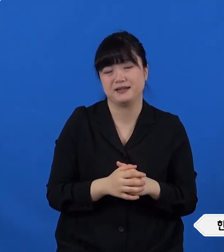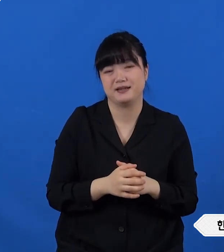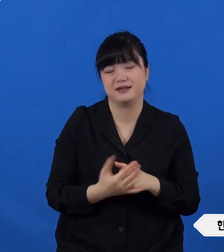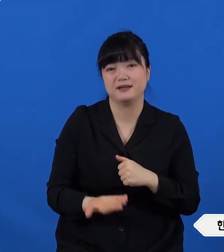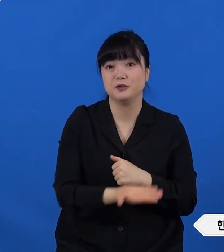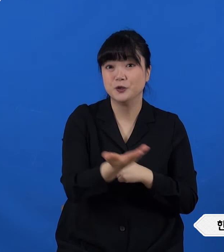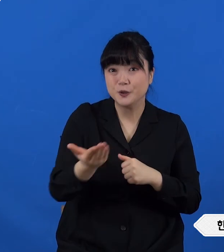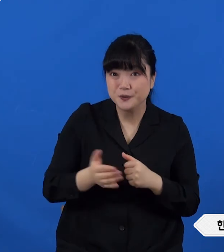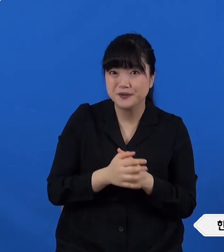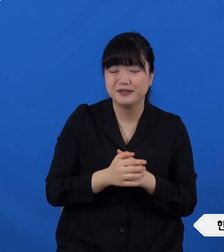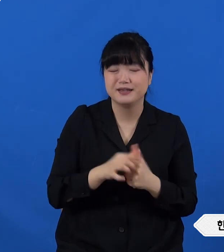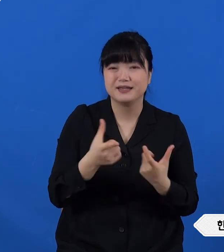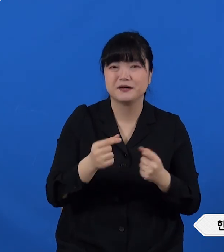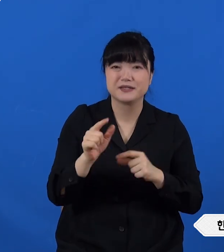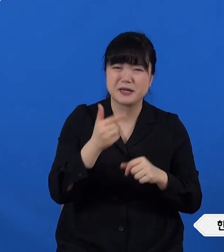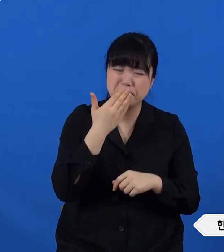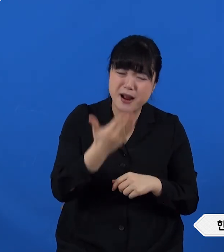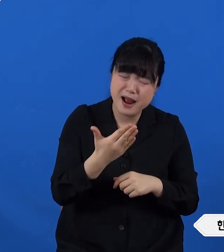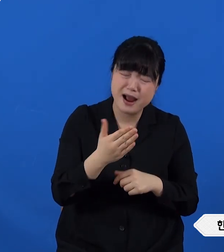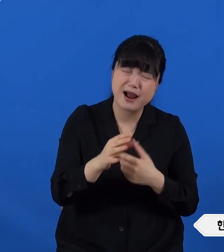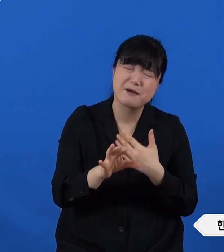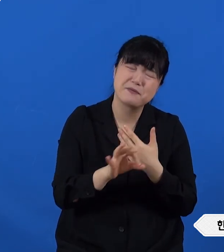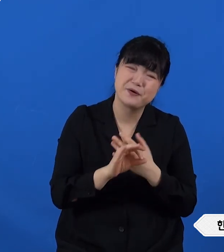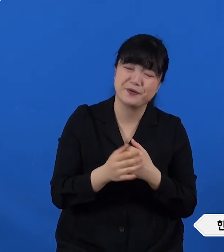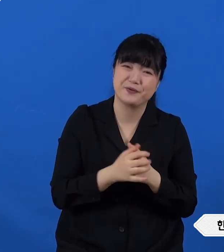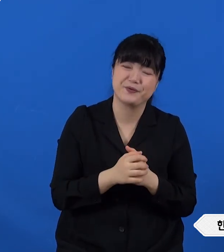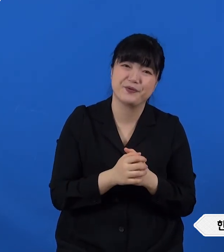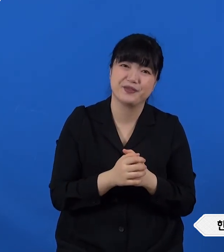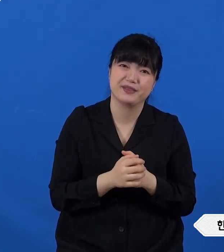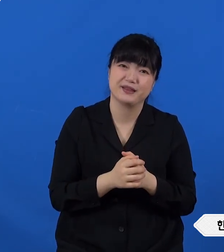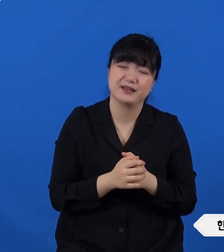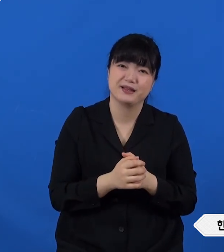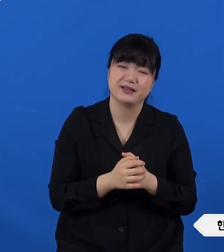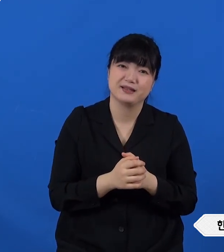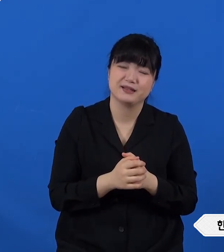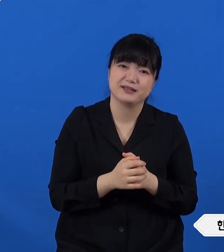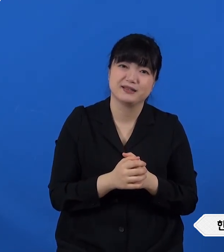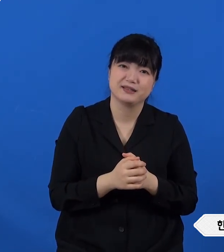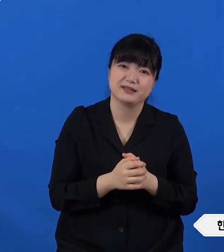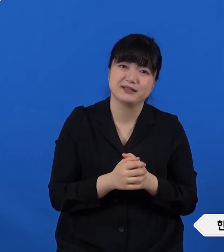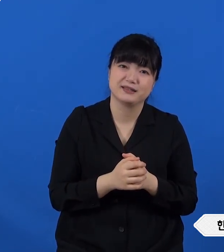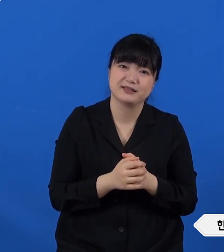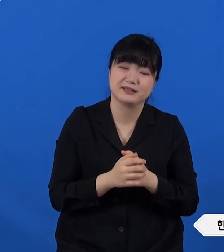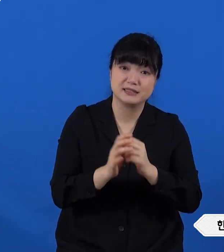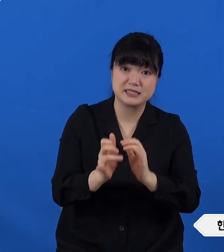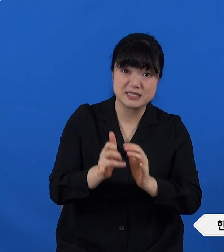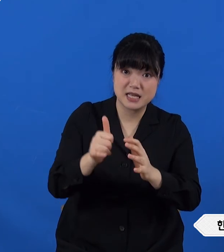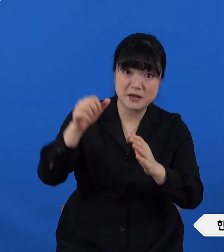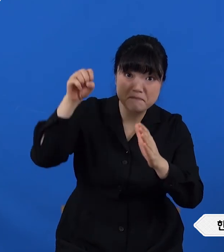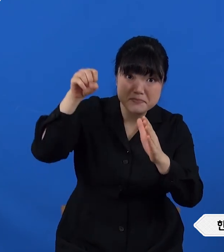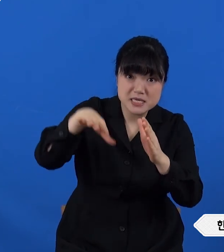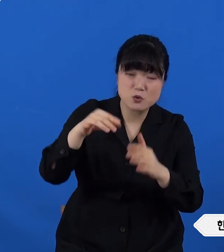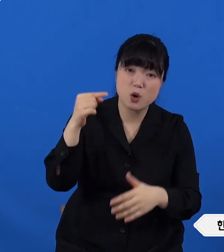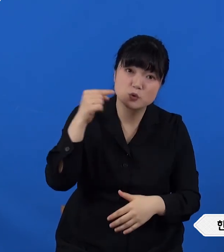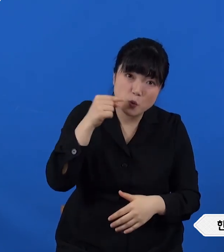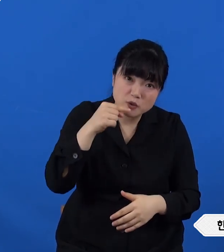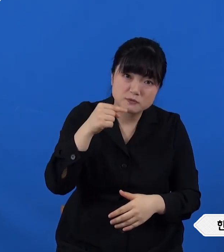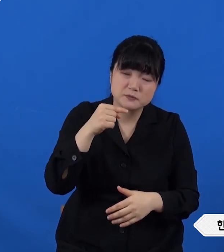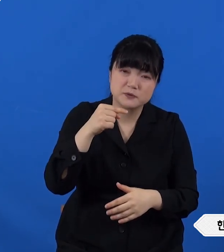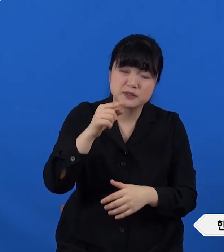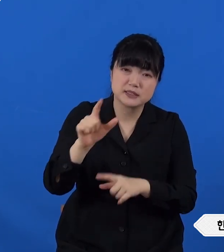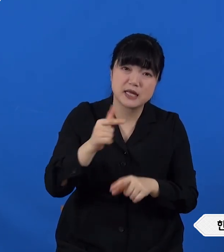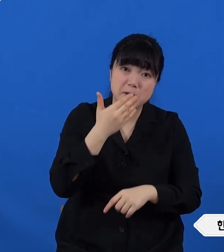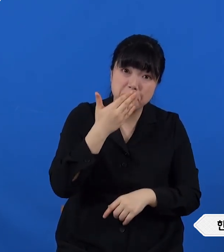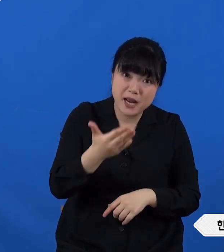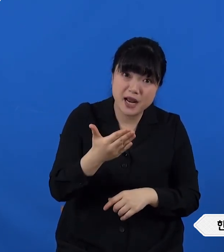우리가 그렇게 살 수만 있다면 그러면 이 세상의 빛과 소금으로 살 수 있는 것은